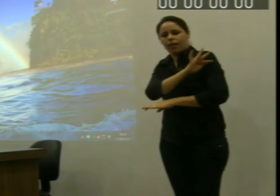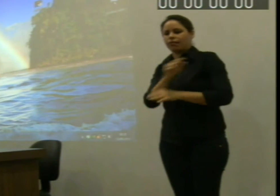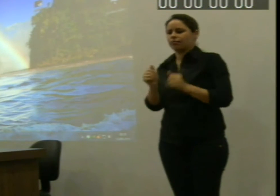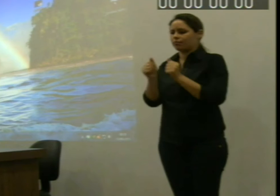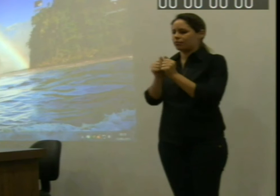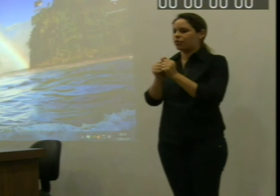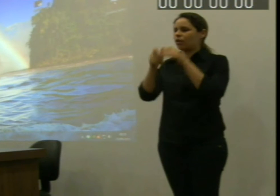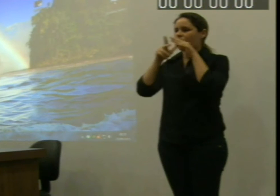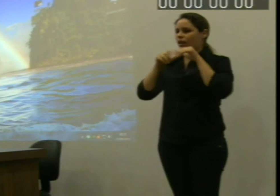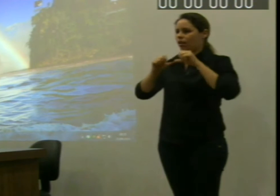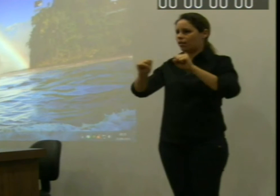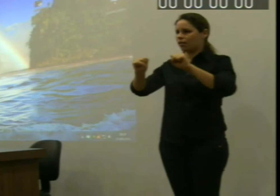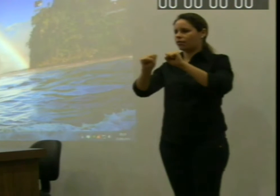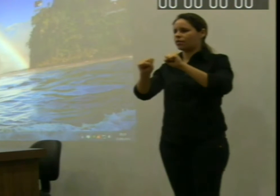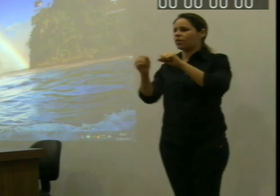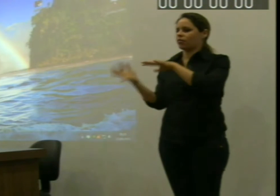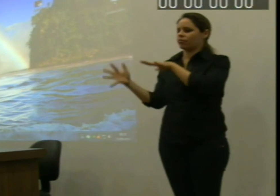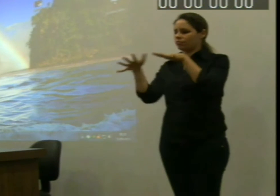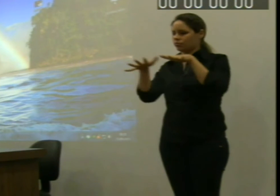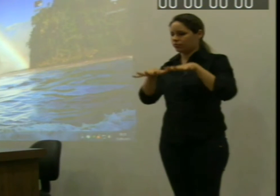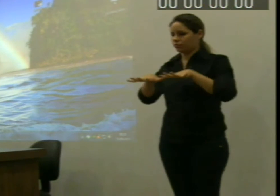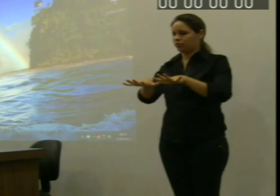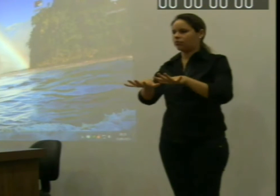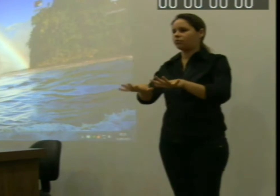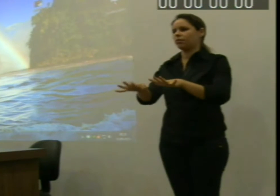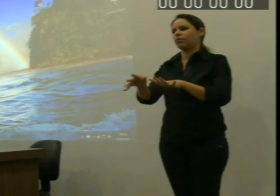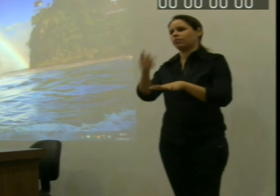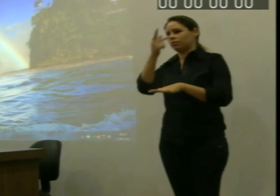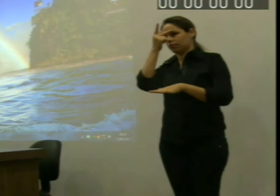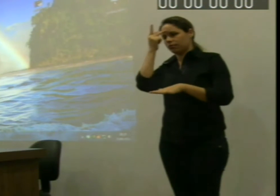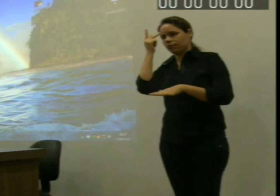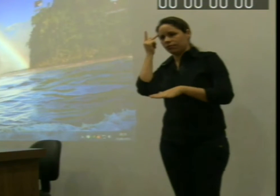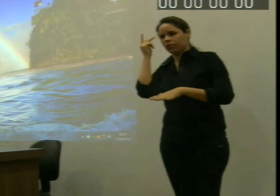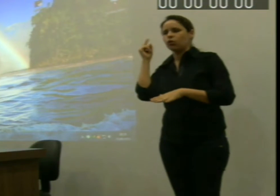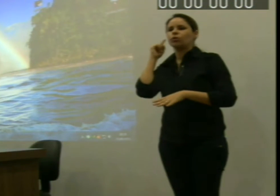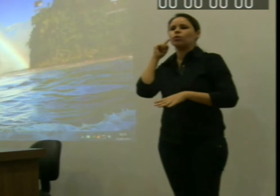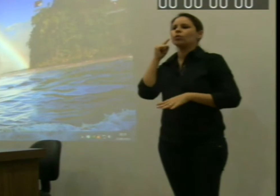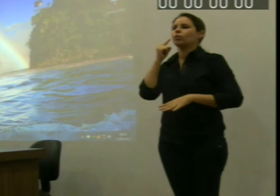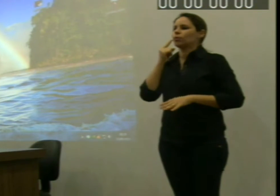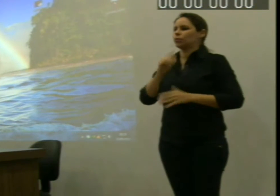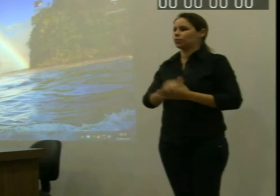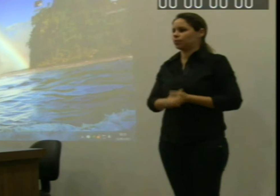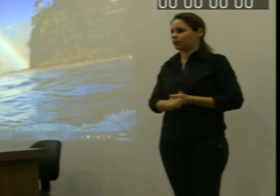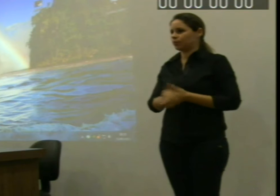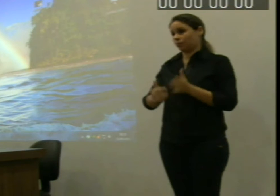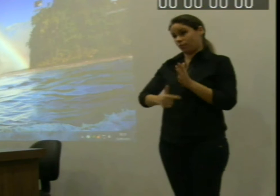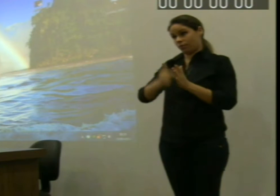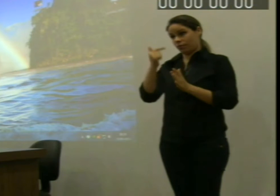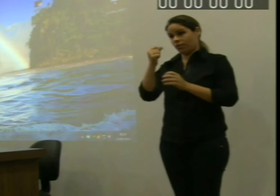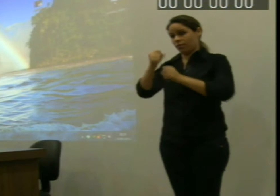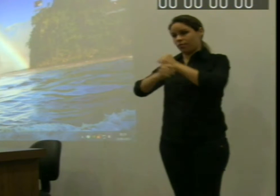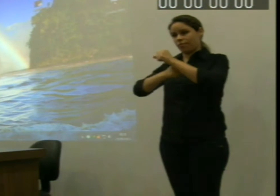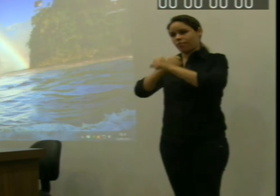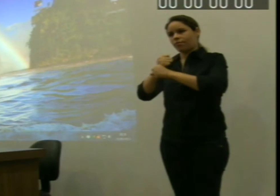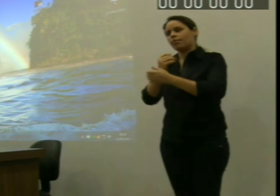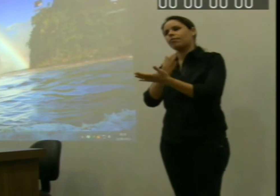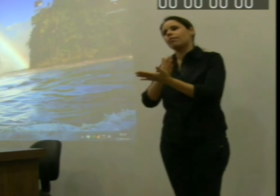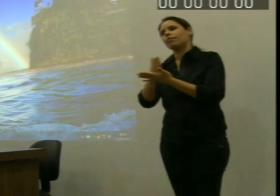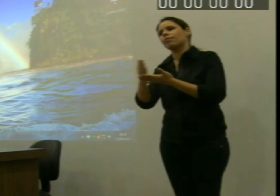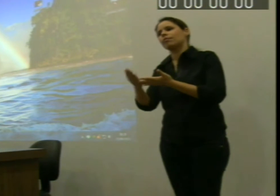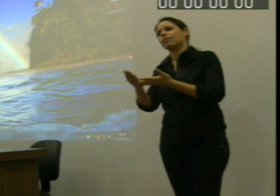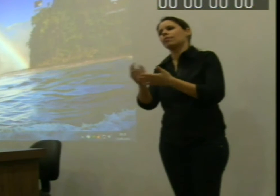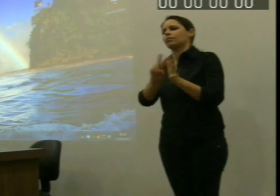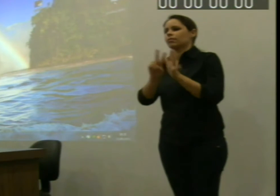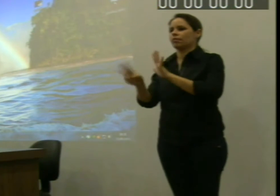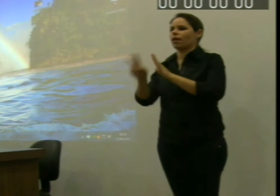sinais para a inclusão da pessoa surda pelo segundo ano consecutivo realizamos a semana belim com o